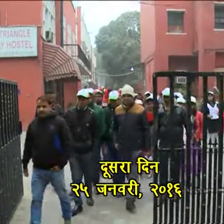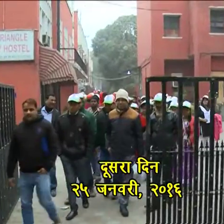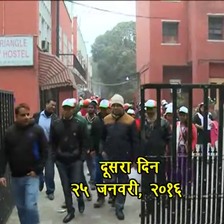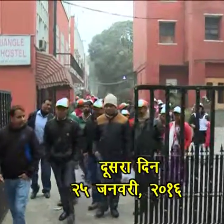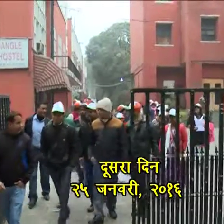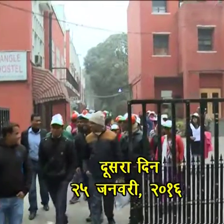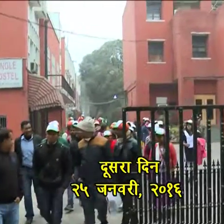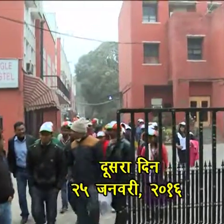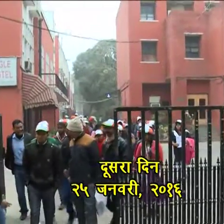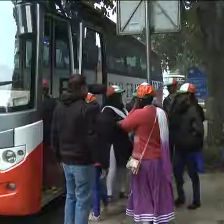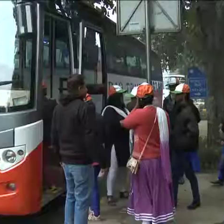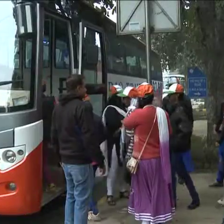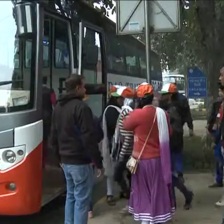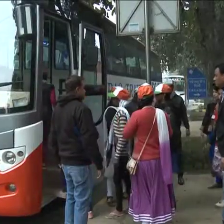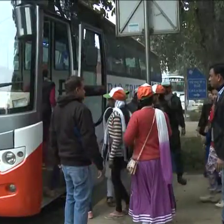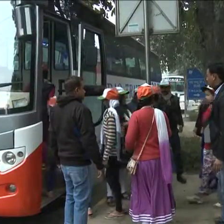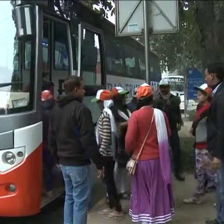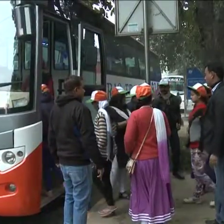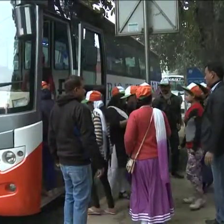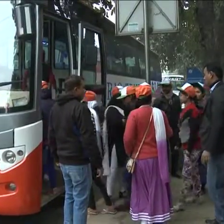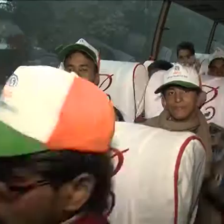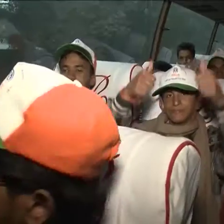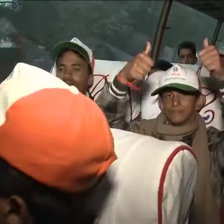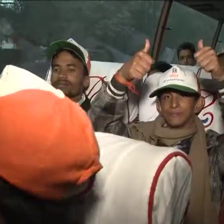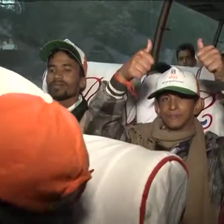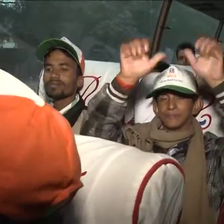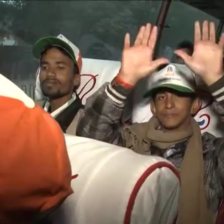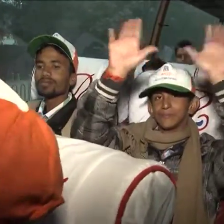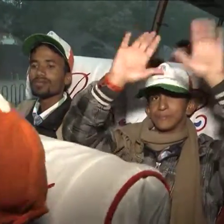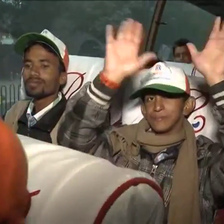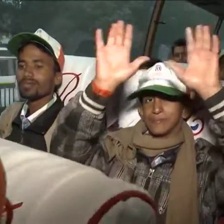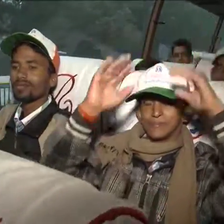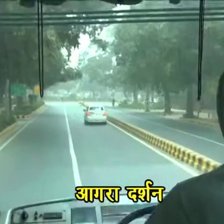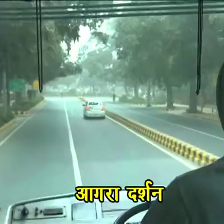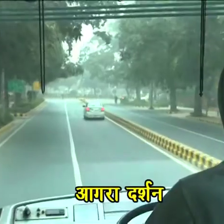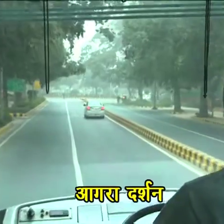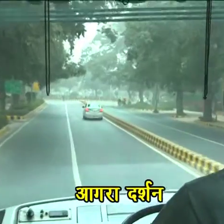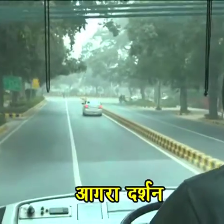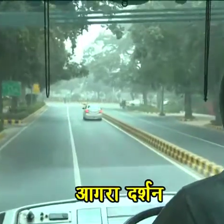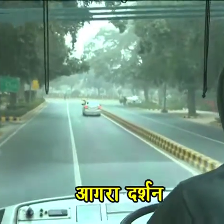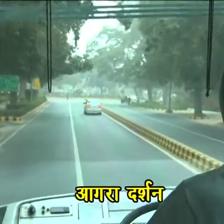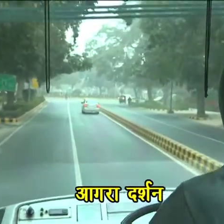NIOS द्वारा इन दिव्यांग शिक्षार्थियों को राजघाट दिल्ली, NIOS मुख्यालय और आगरा भ्रमण के विशेष प्रबंध भी किए